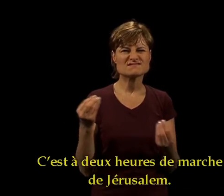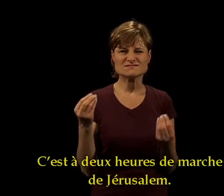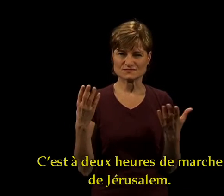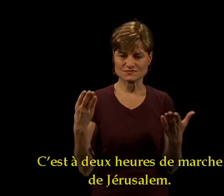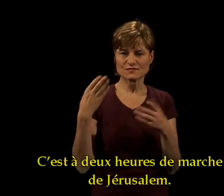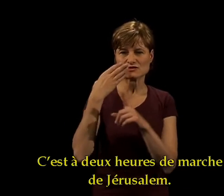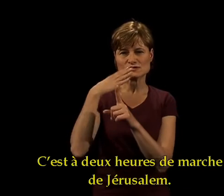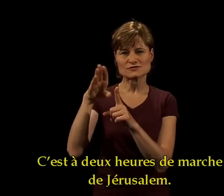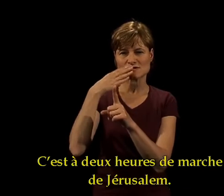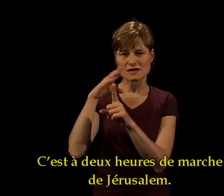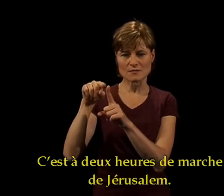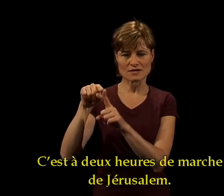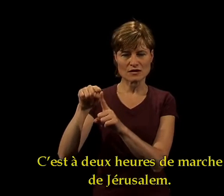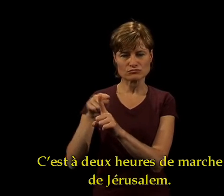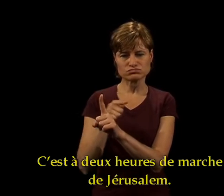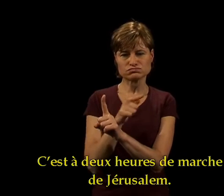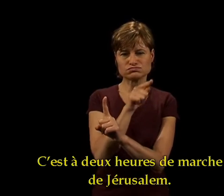C'est à 2 heures de marche de Jérusalem.